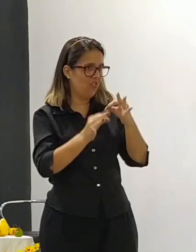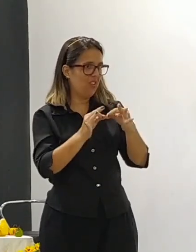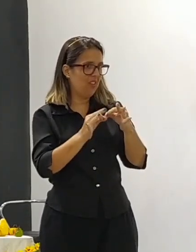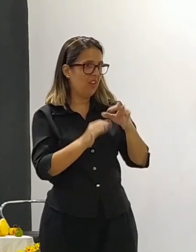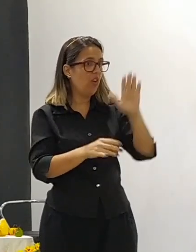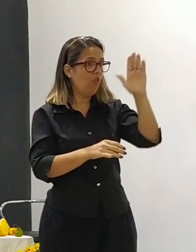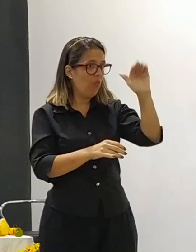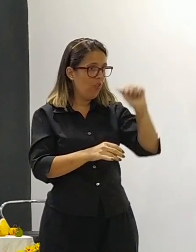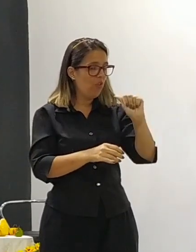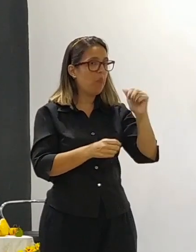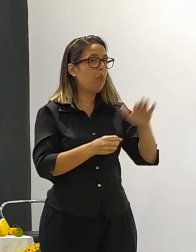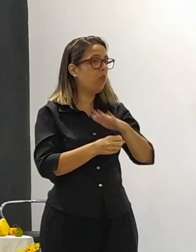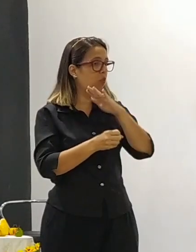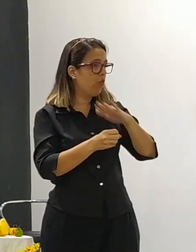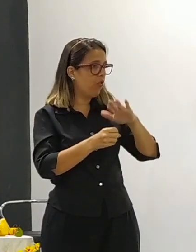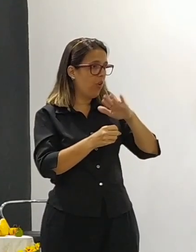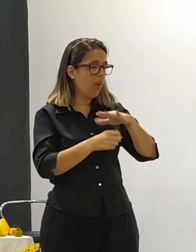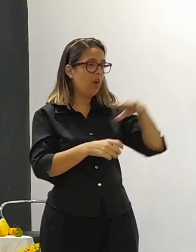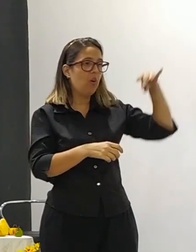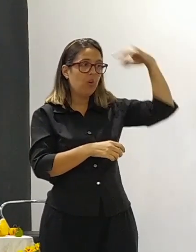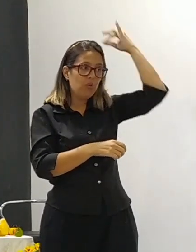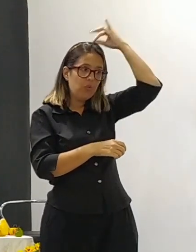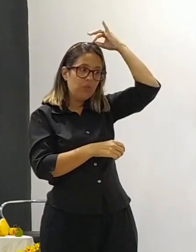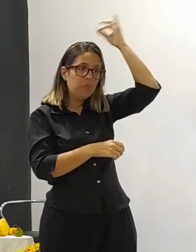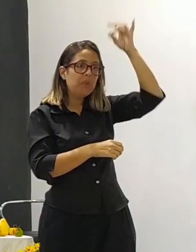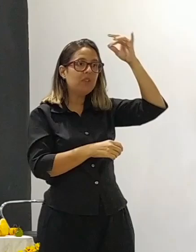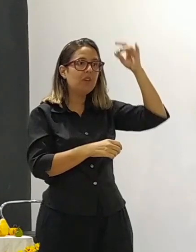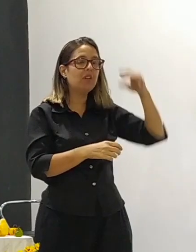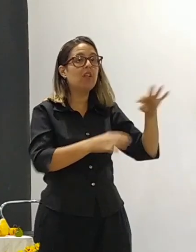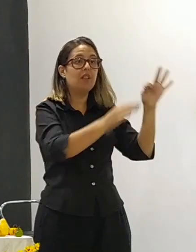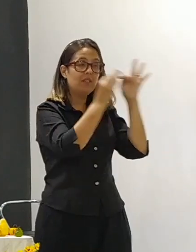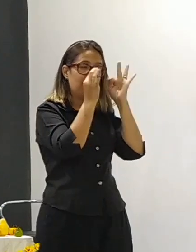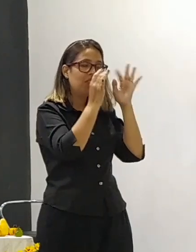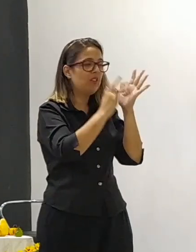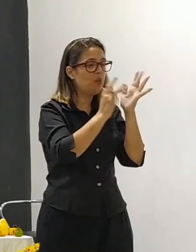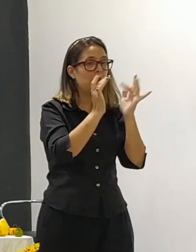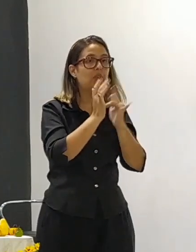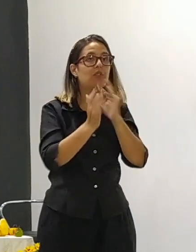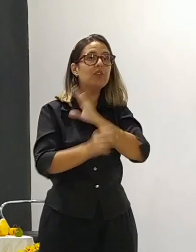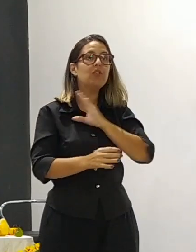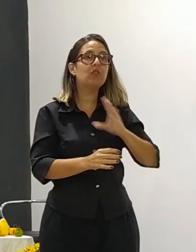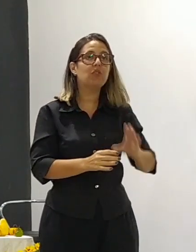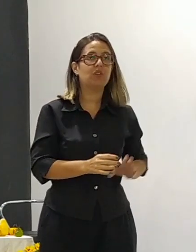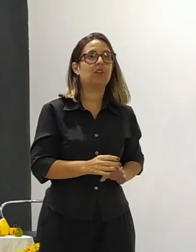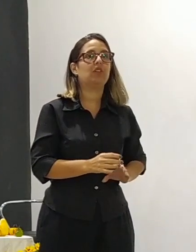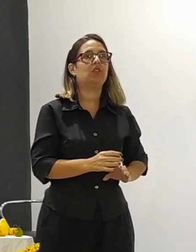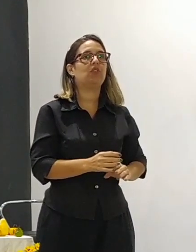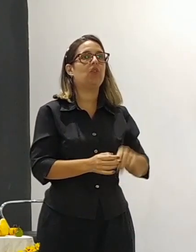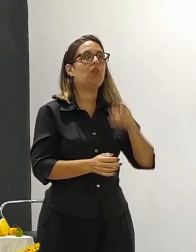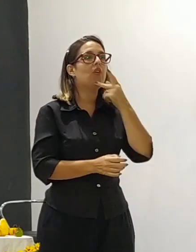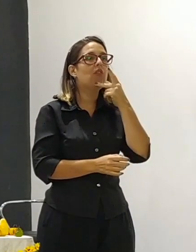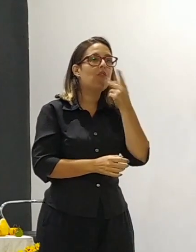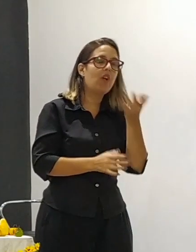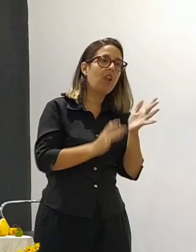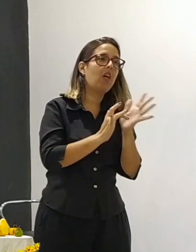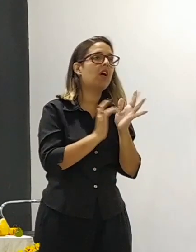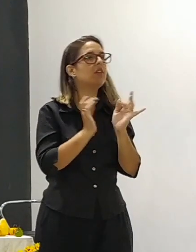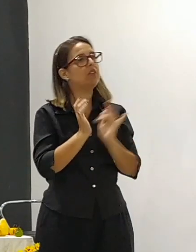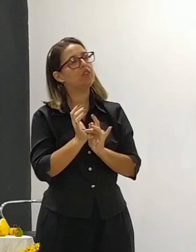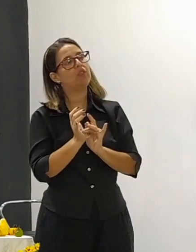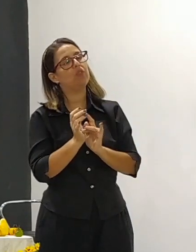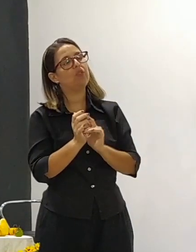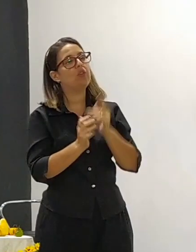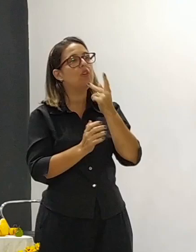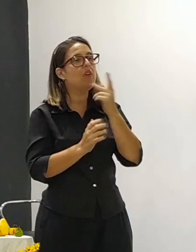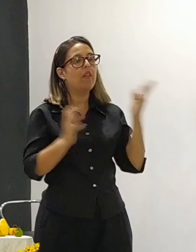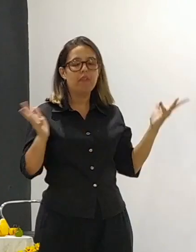foi cheio do Espírito Santo para ser testemunha de Jesus Cristo. Você tem que falar de Jesus, tem que falar do que Jesus fez